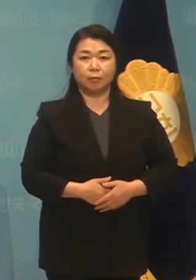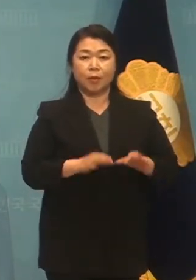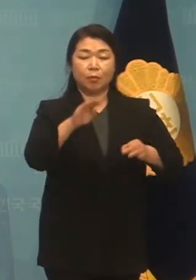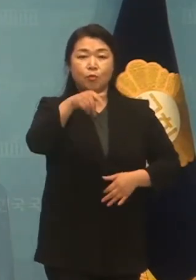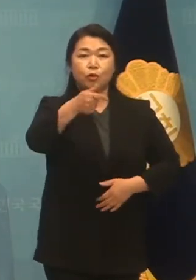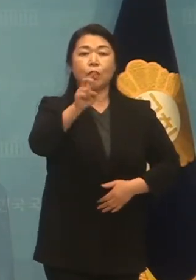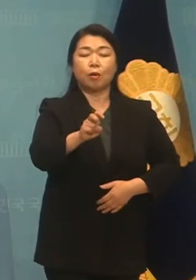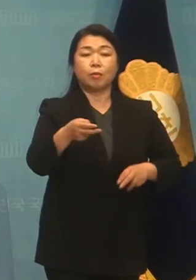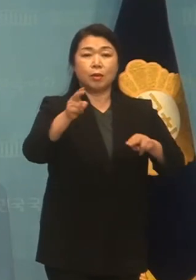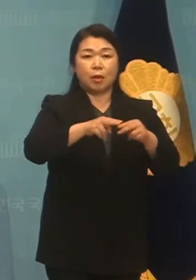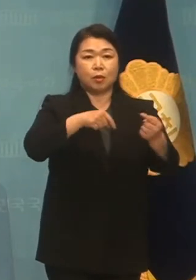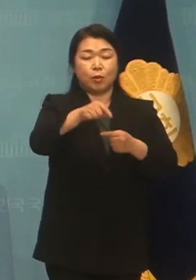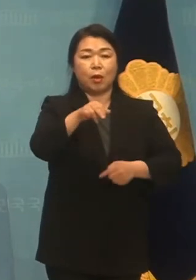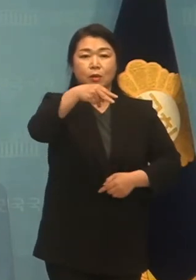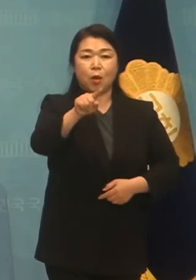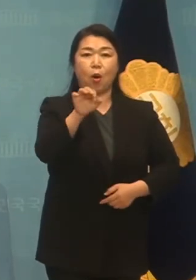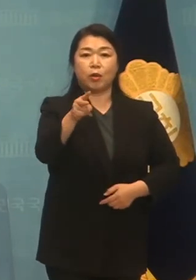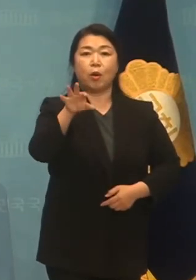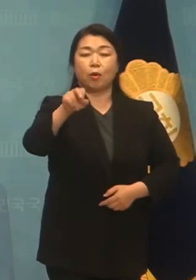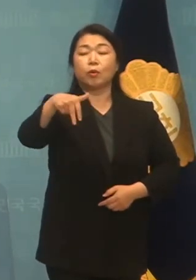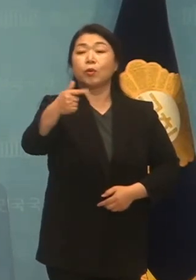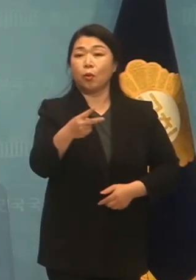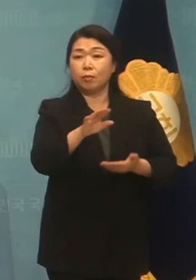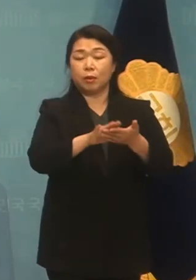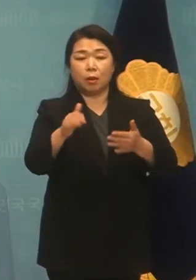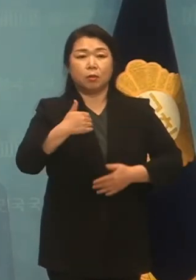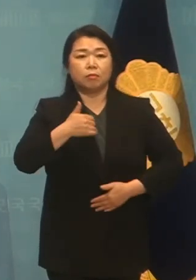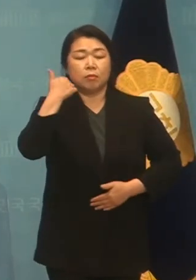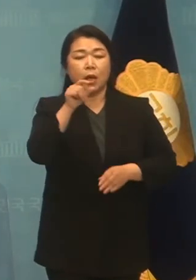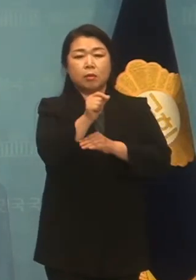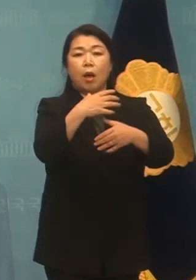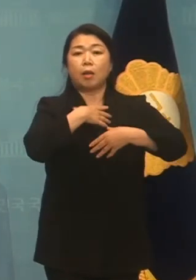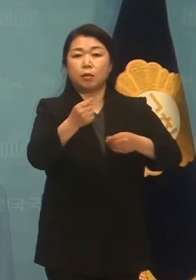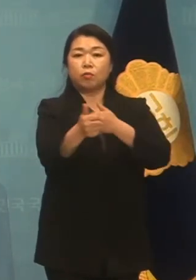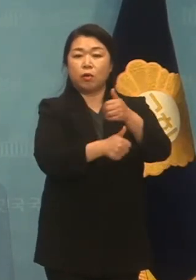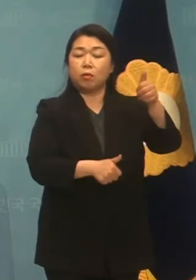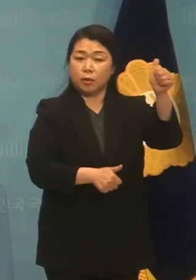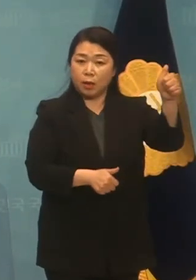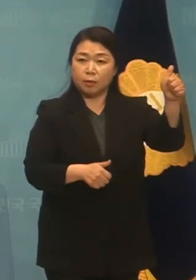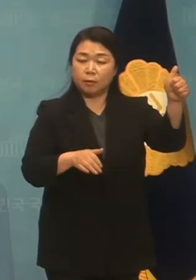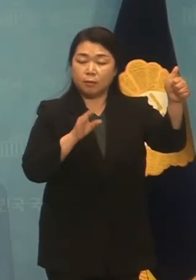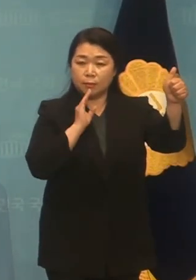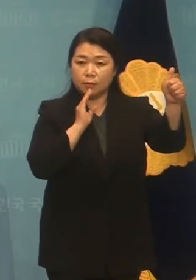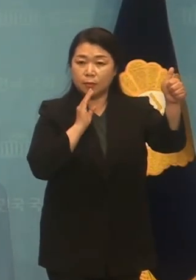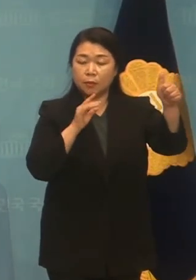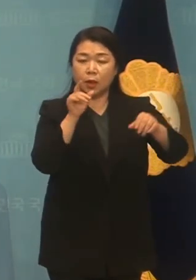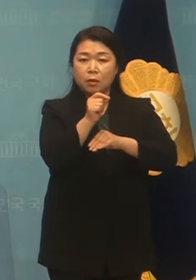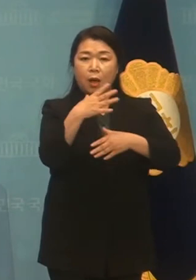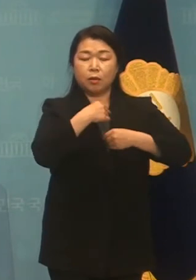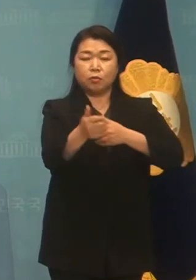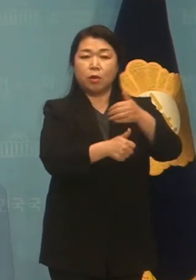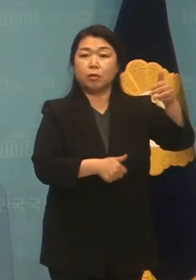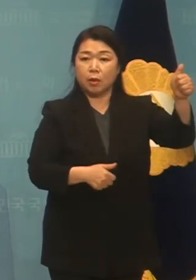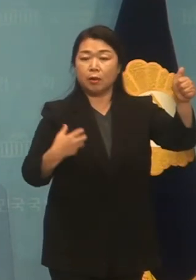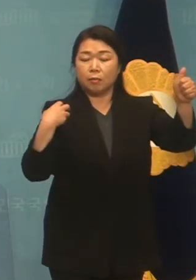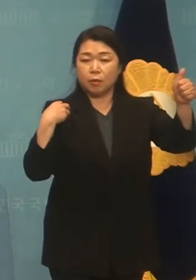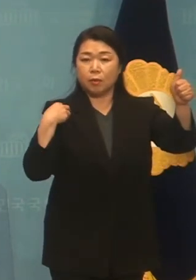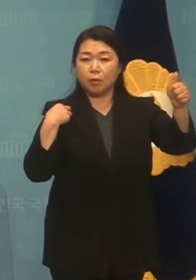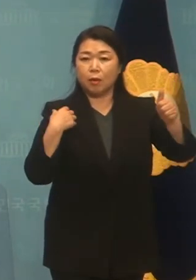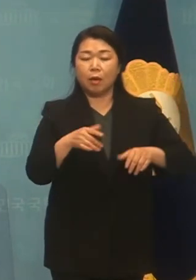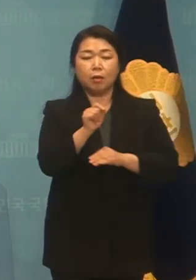김부겸 후보자 인사청문위원 서영교입니다. 저는 행정안전위원회 위원장입니다. 행정안전위원회